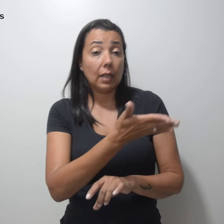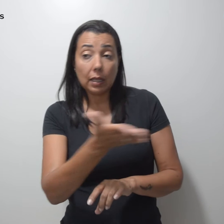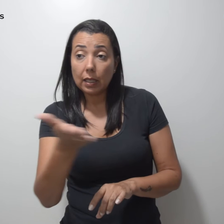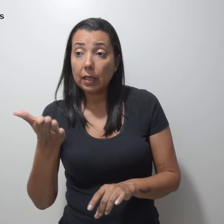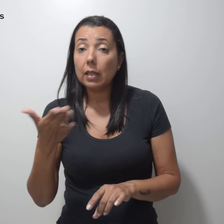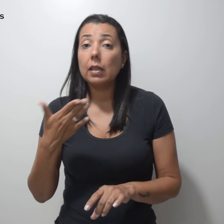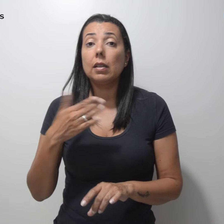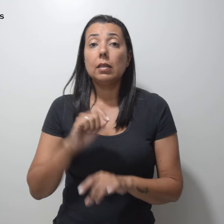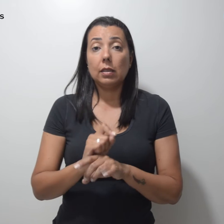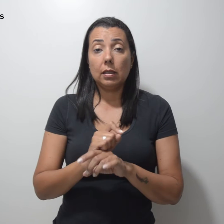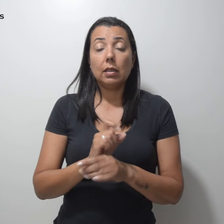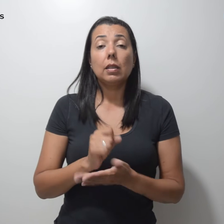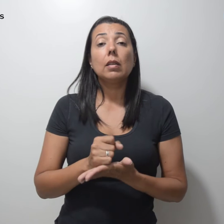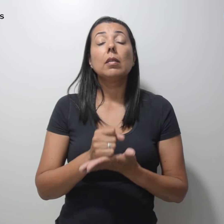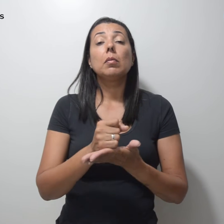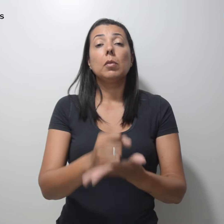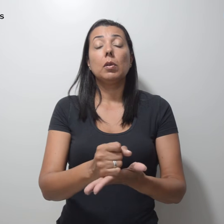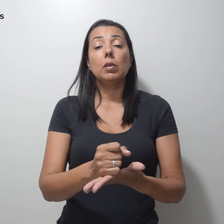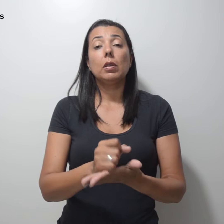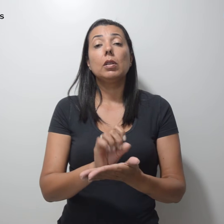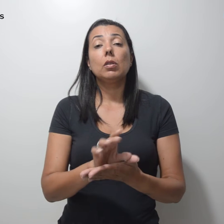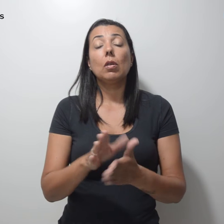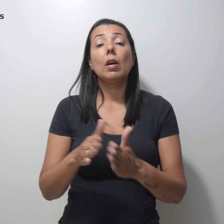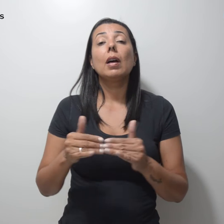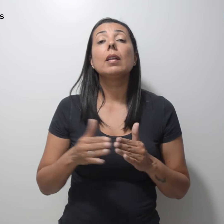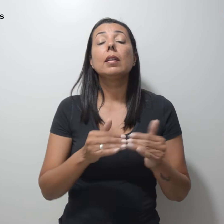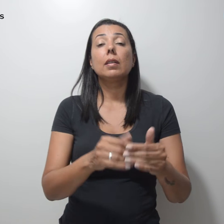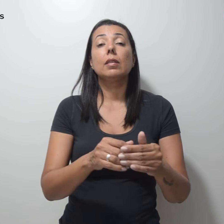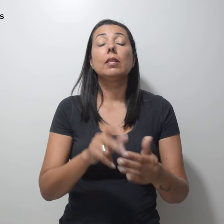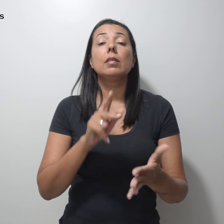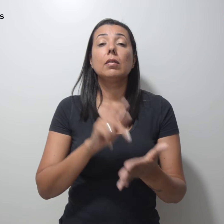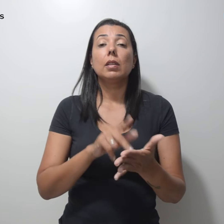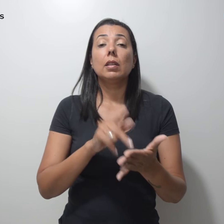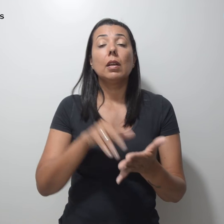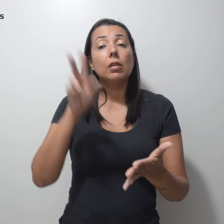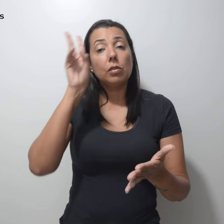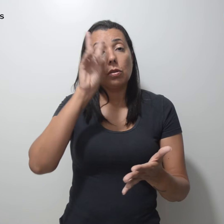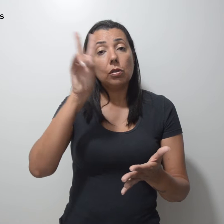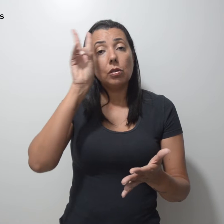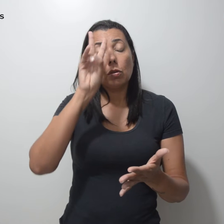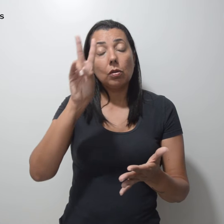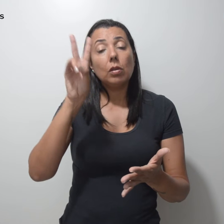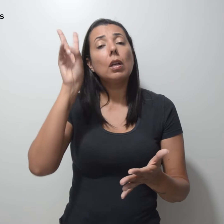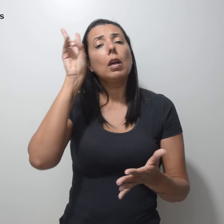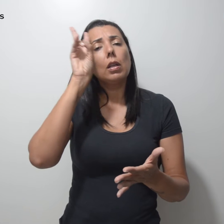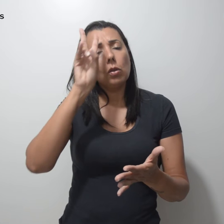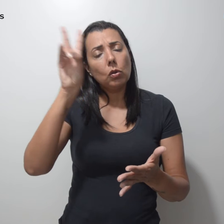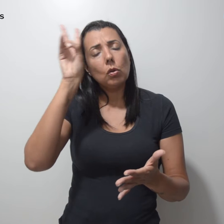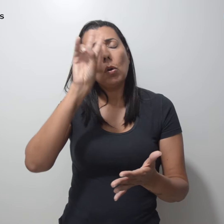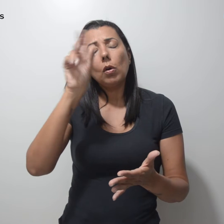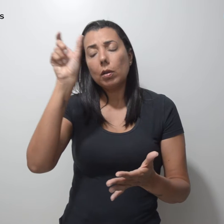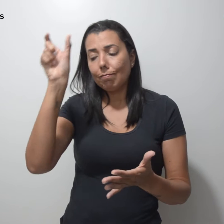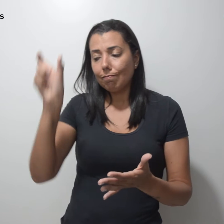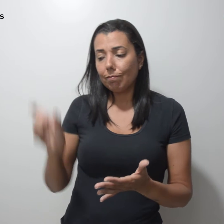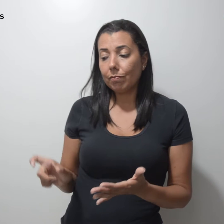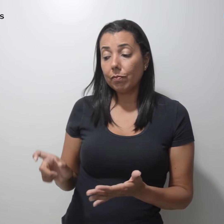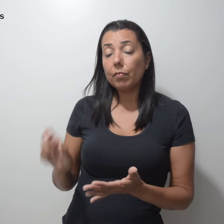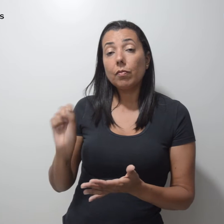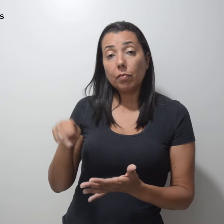são acessórios, apêndices da verdadeira história, da história dos sujeitos, que realmente